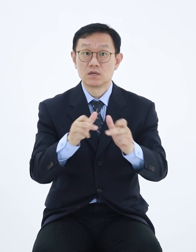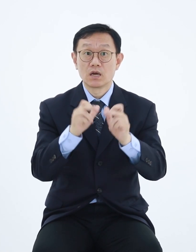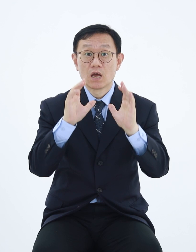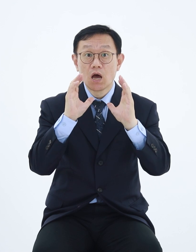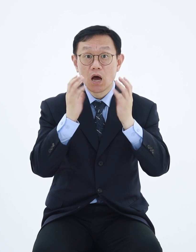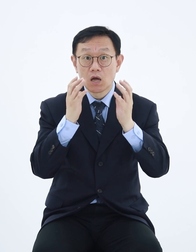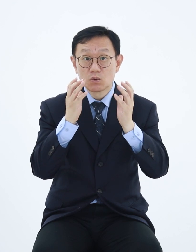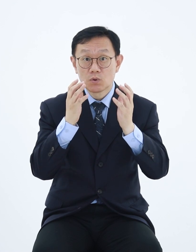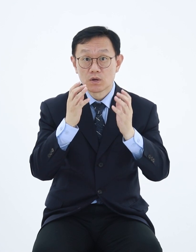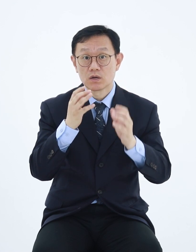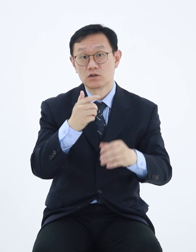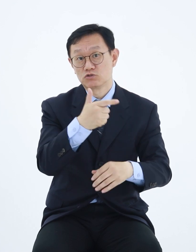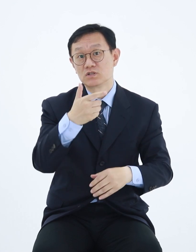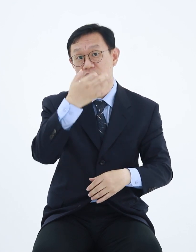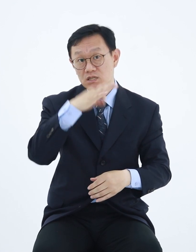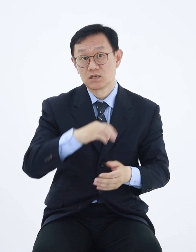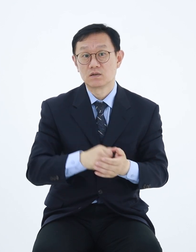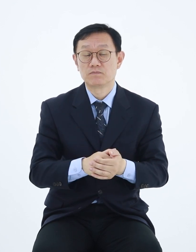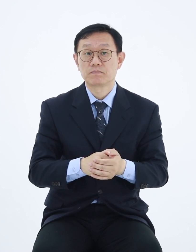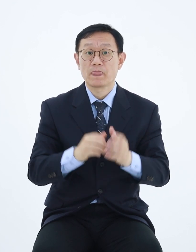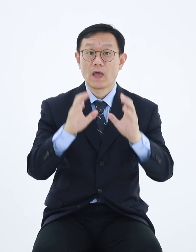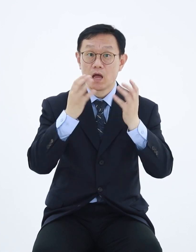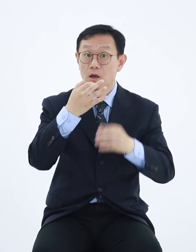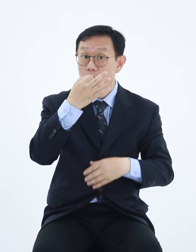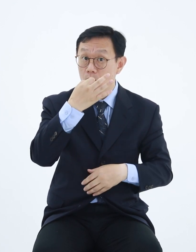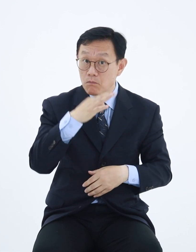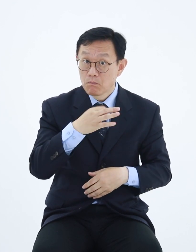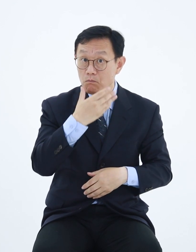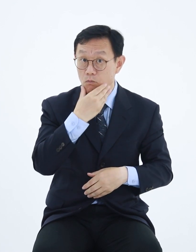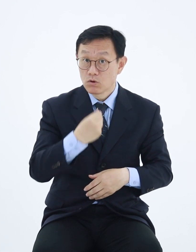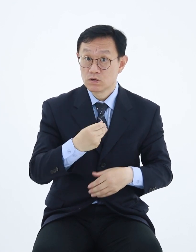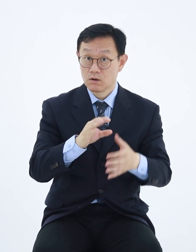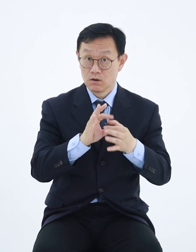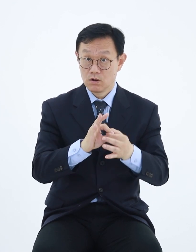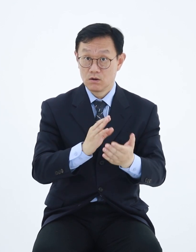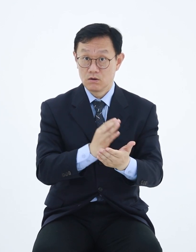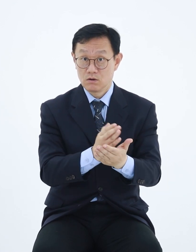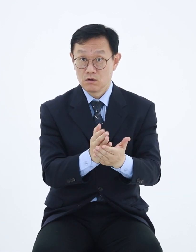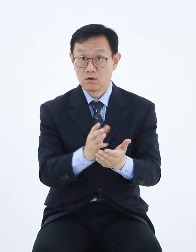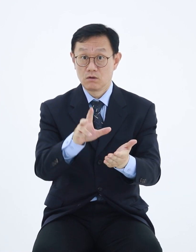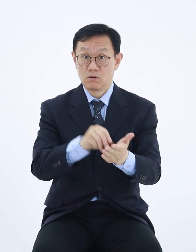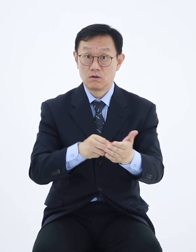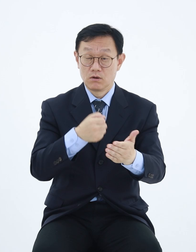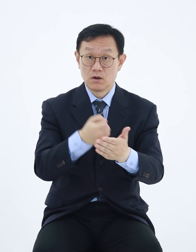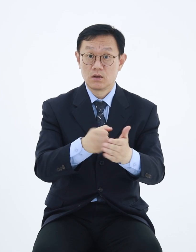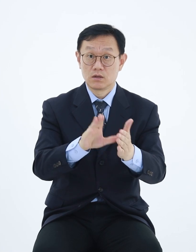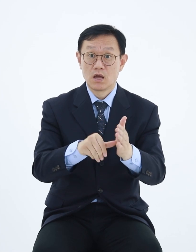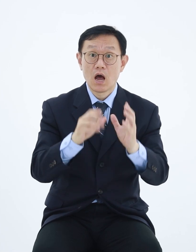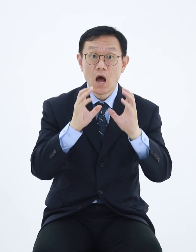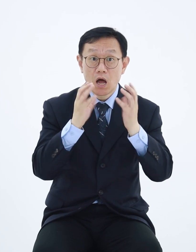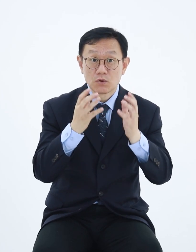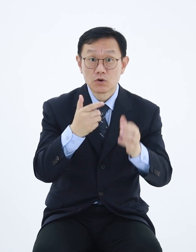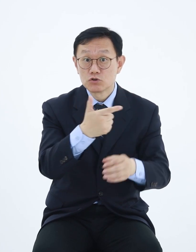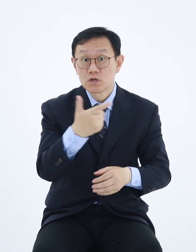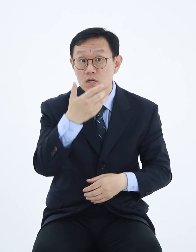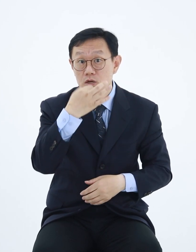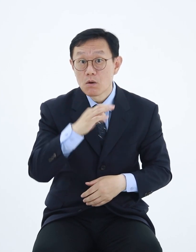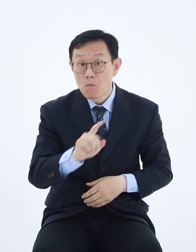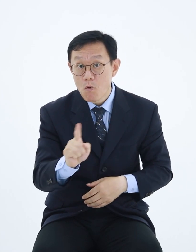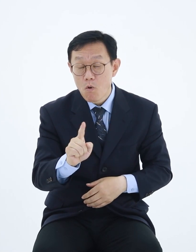이익. 아동의 복지와 관련된 다양한 문제들을 결정할 때 아동에게 가장 유익한 것을 최우선적으로 고려하는